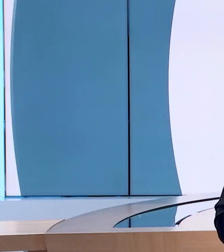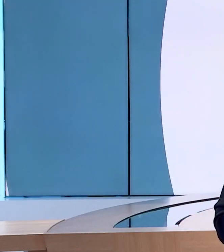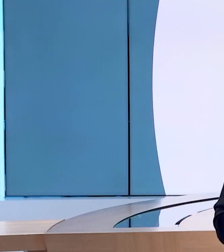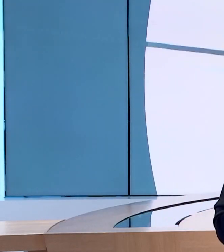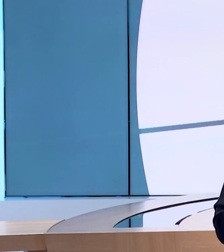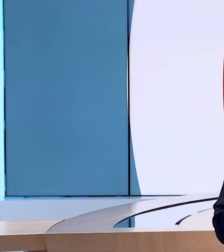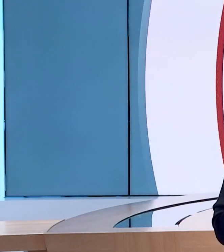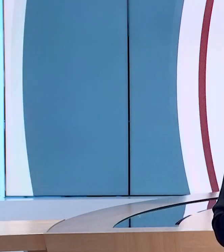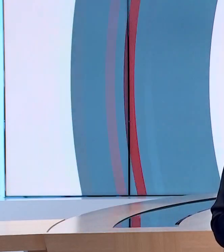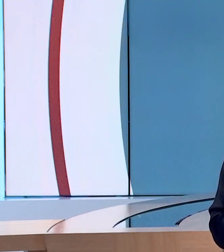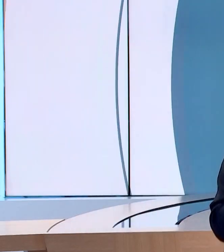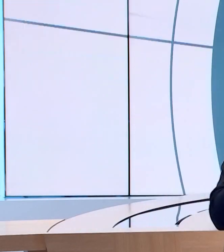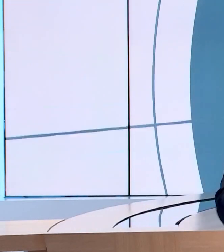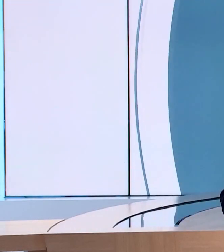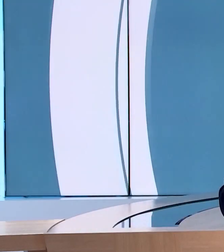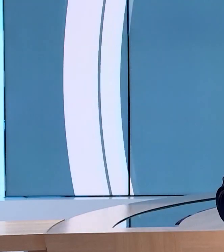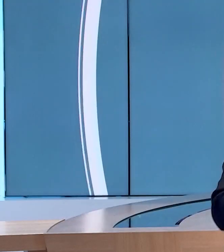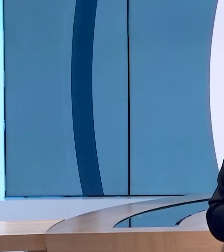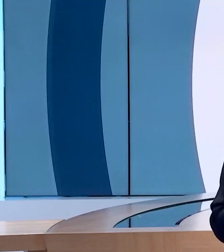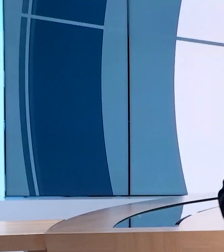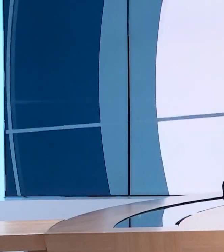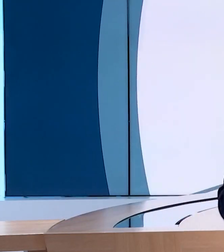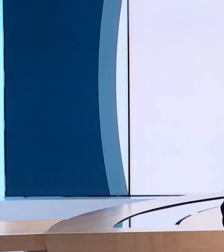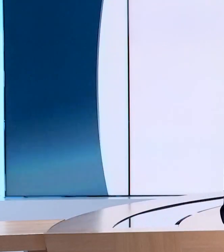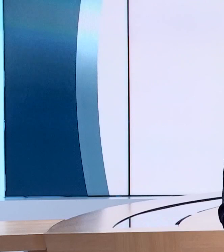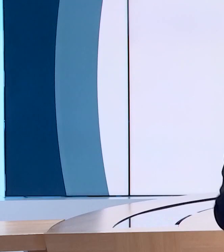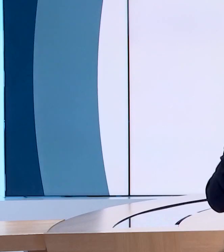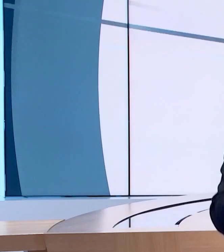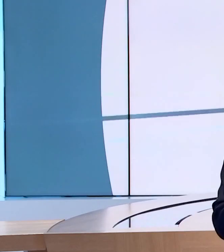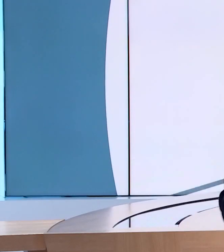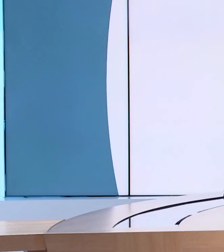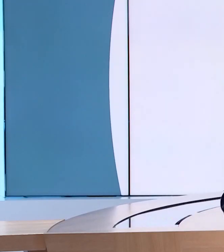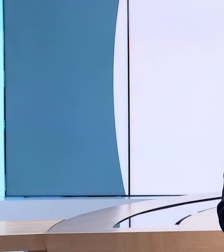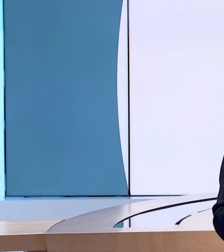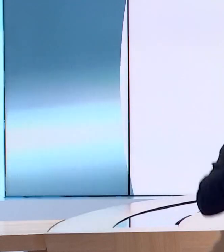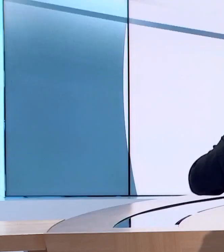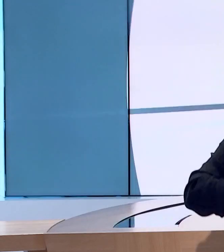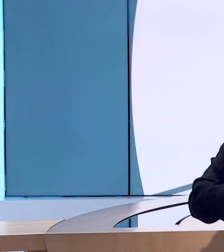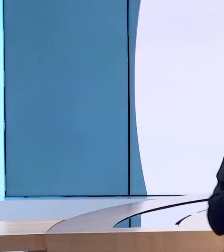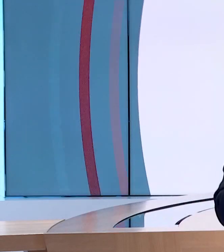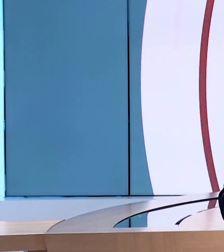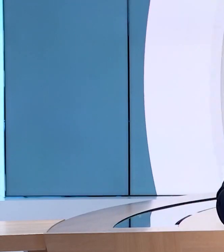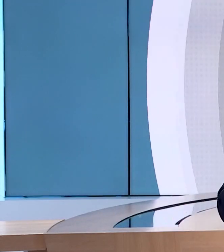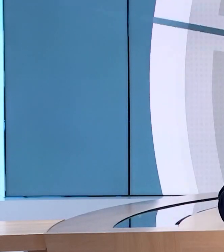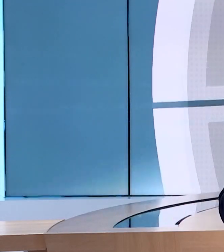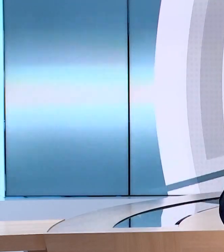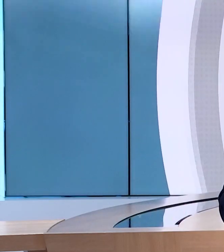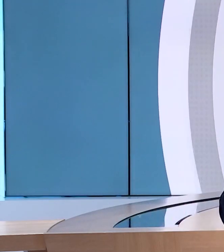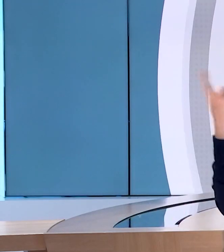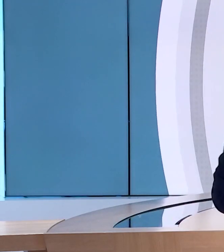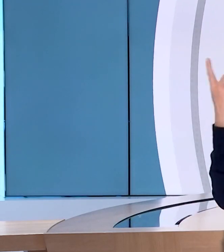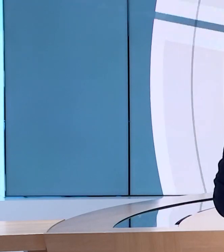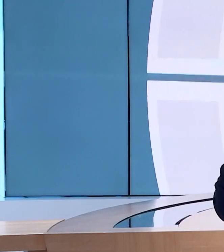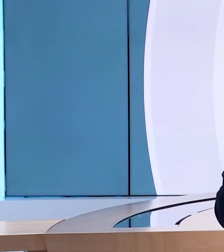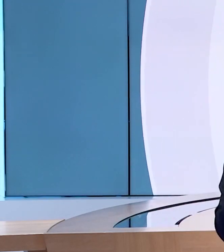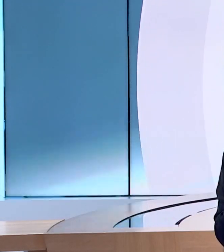Dans une étude publiée récemment par le collectif d'associations Place aux piétons, La Rochelle arrive en bonne posture. La ville